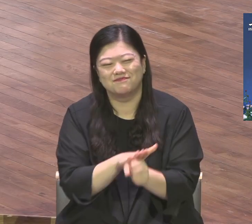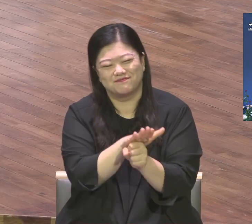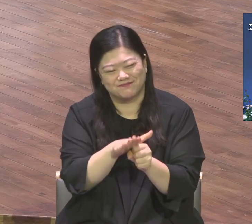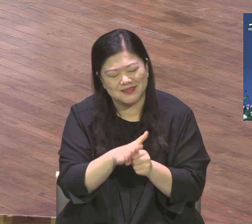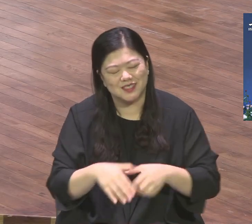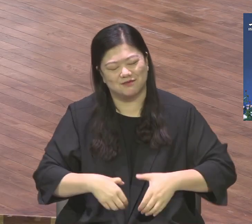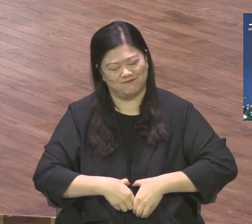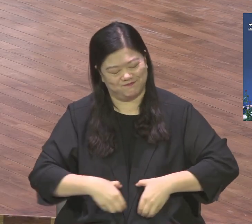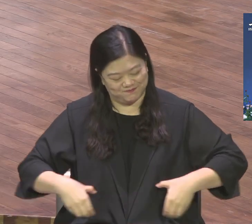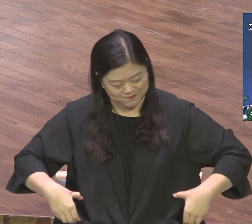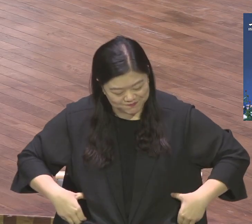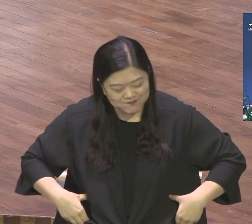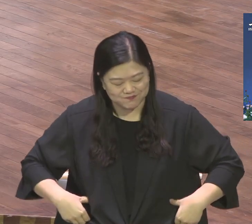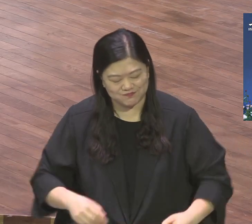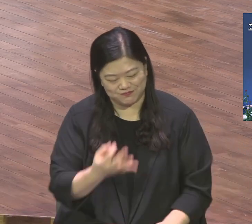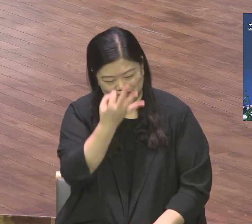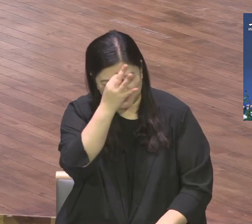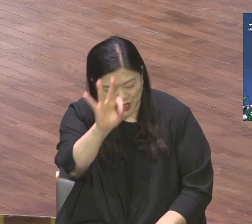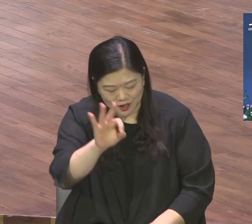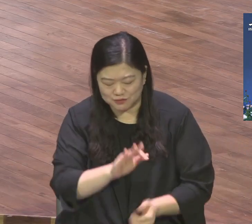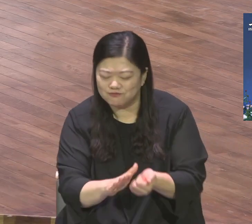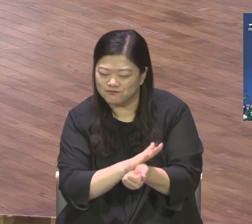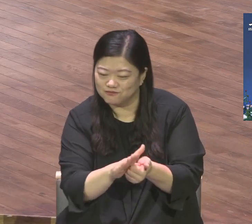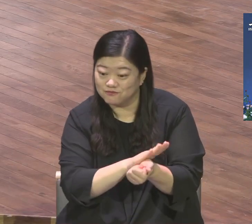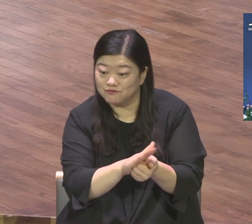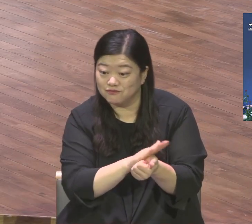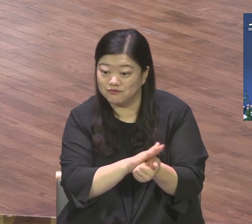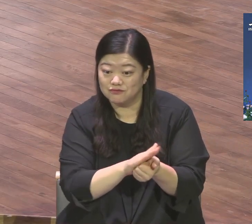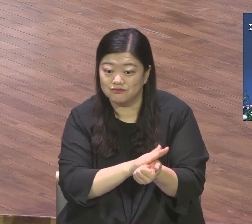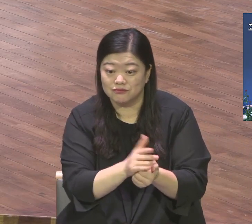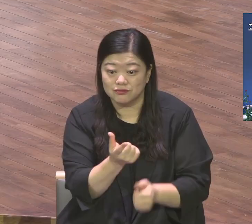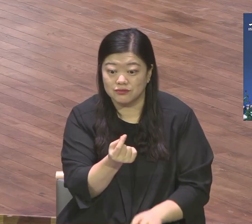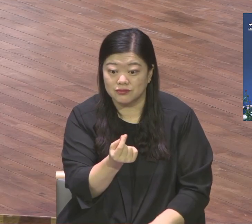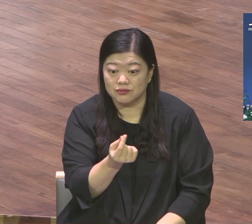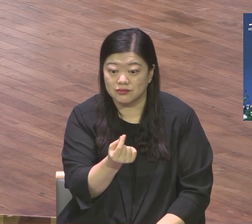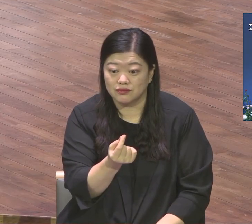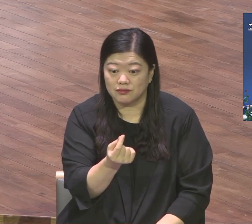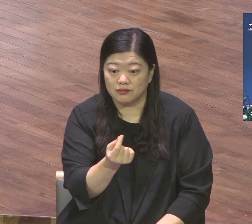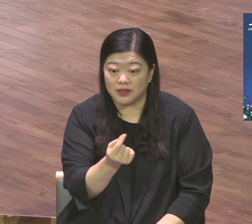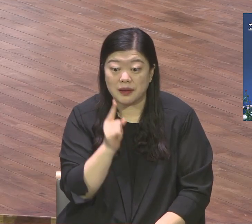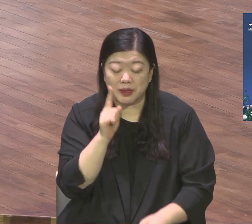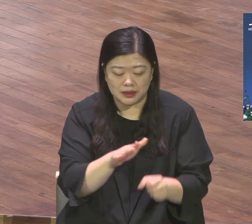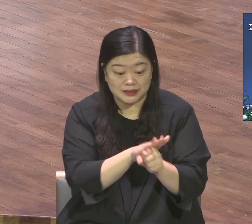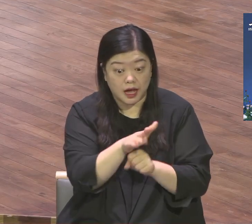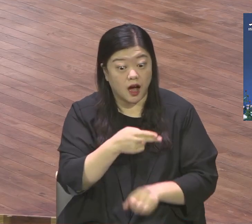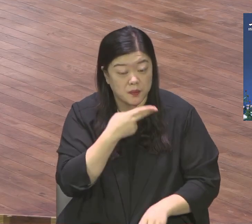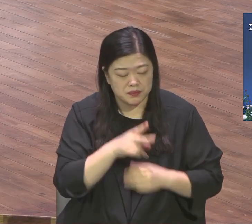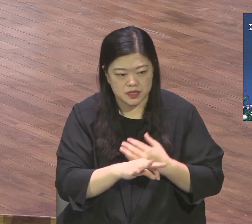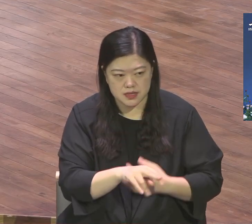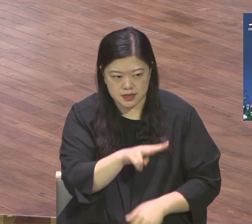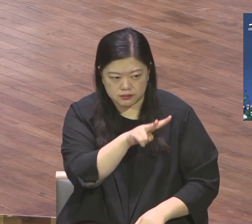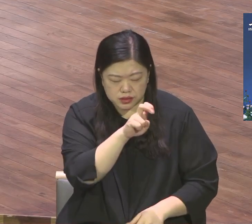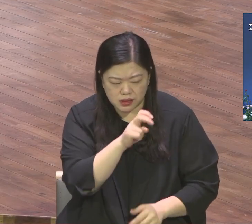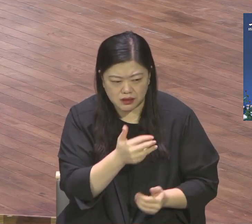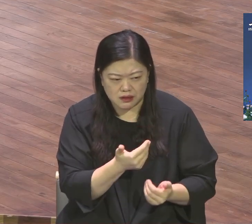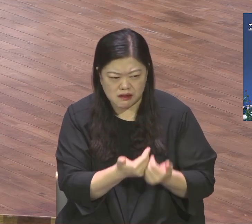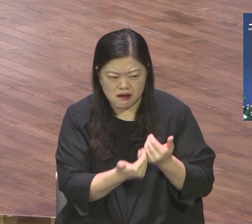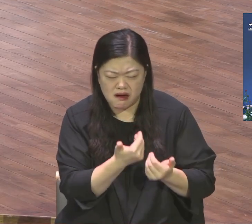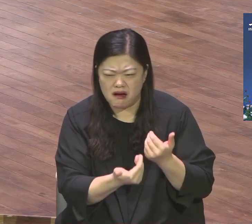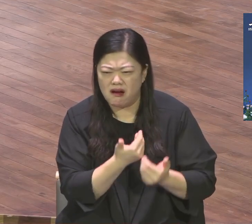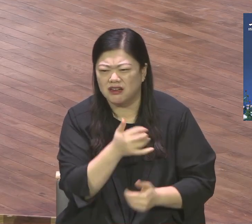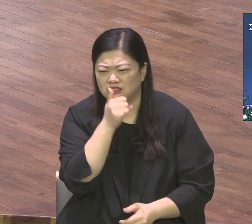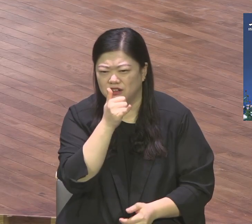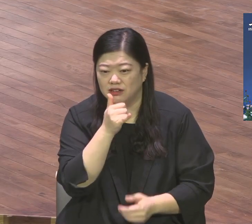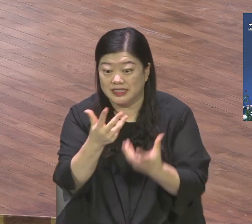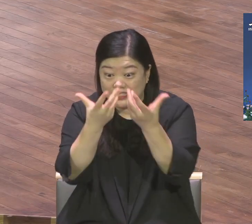사람은 사랑이 넘쳐요. 가까이 오면 올수록 더 사랑을 느껴. 사랑이 있어. 여러분,